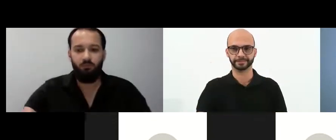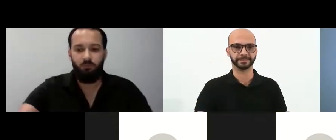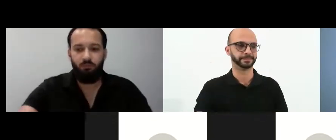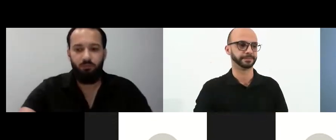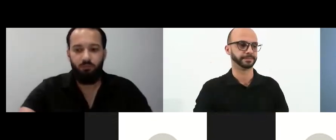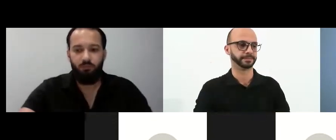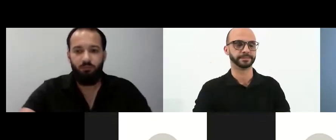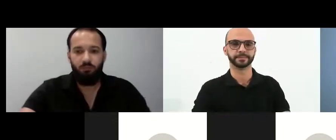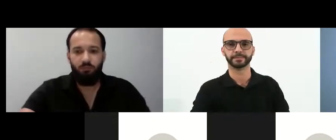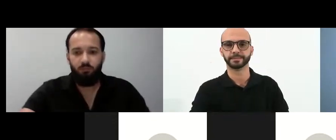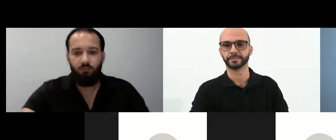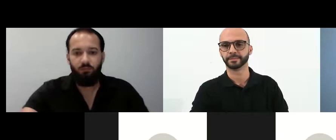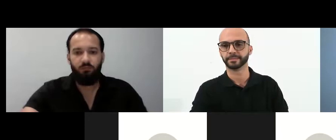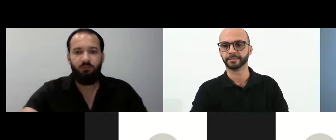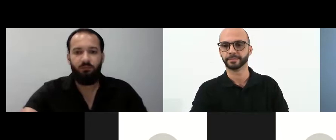Vamos dar início?